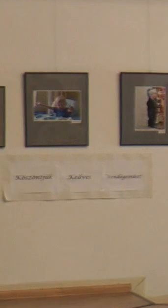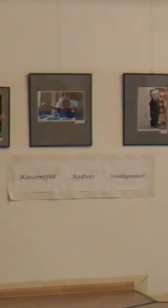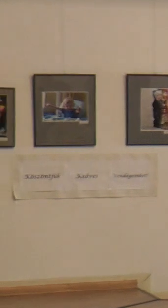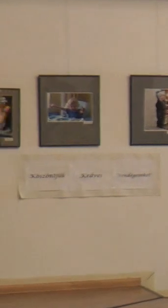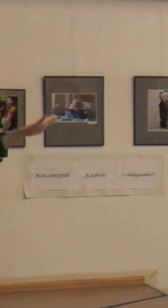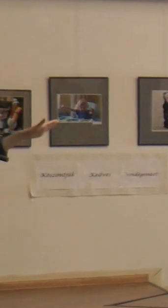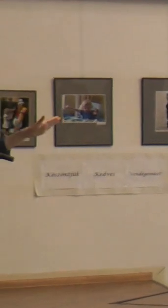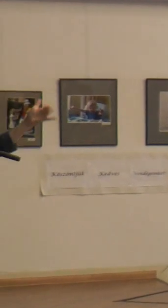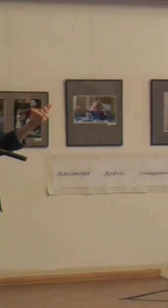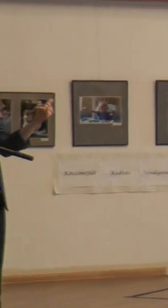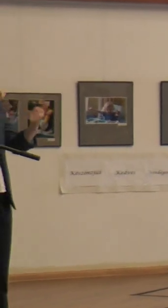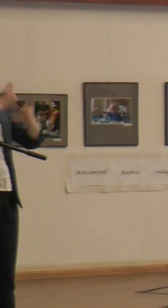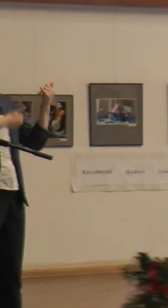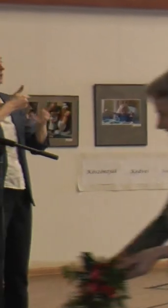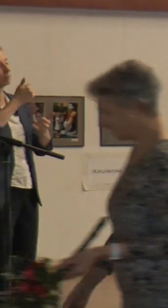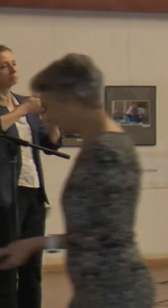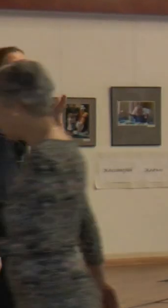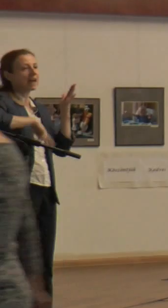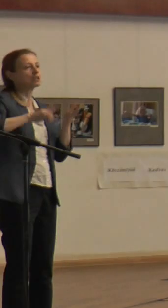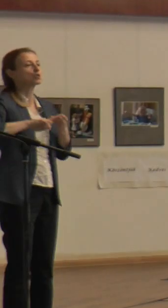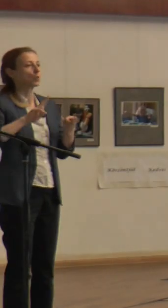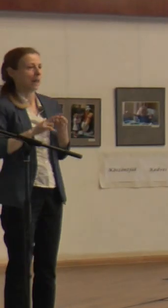felső nevünket.